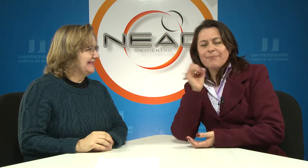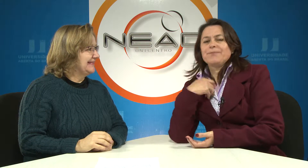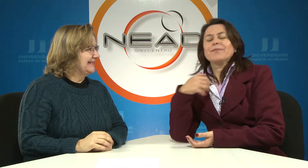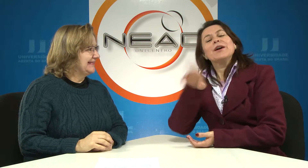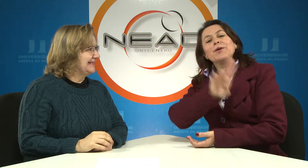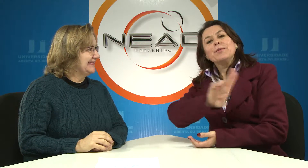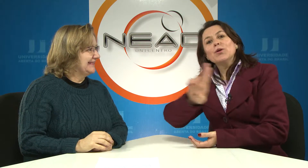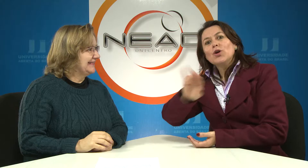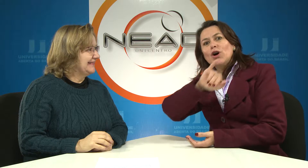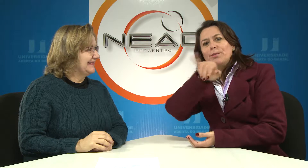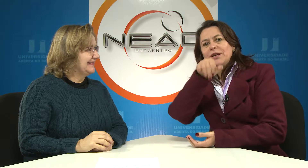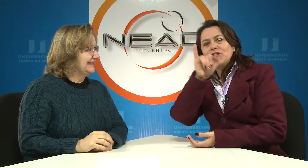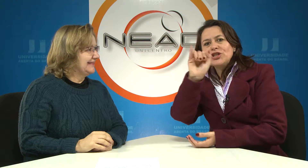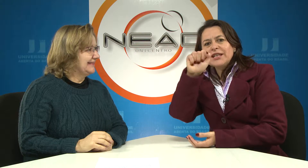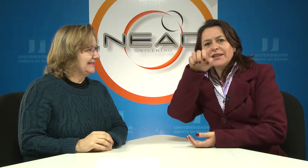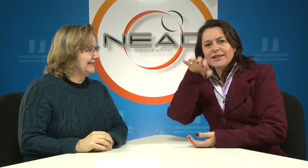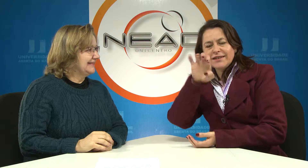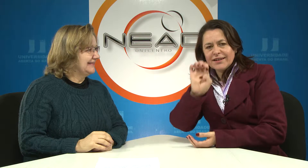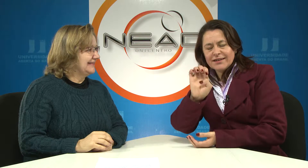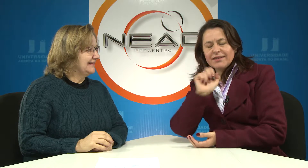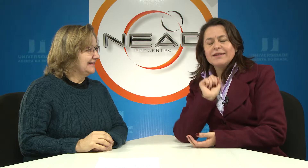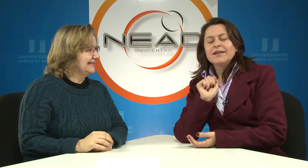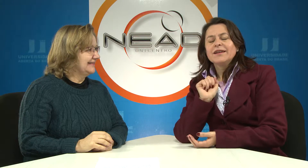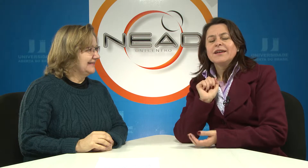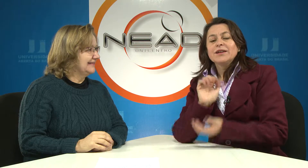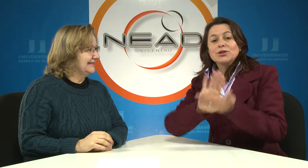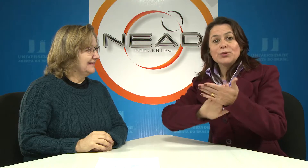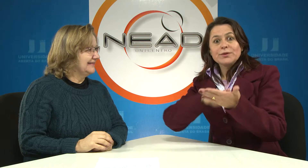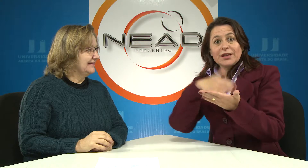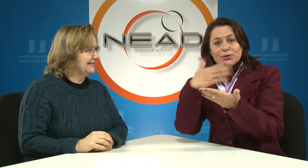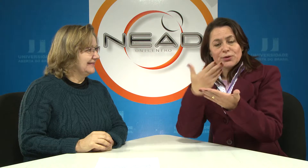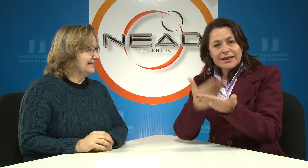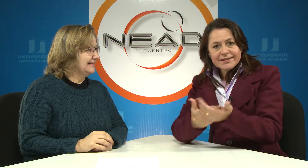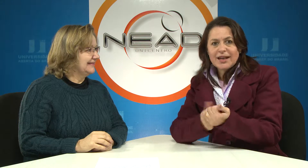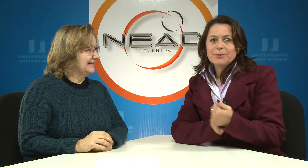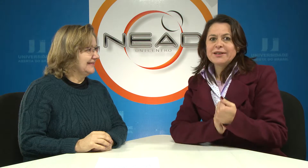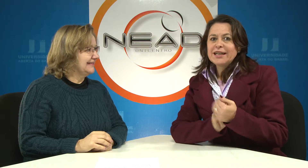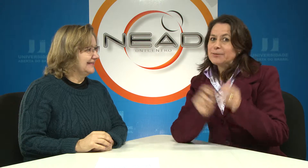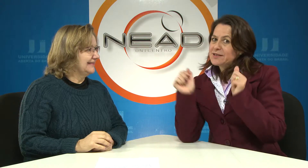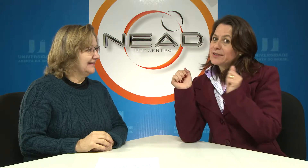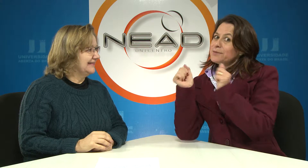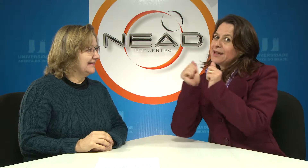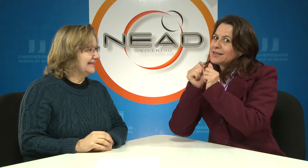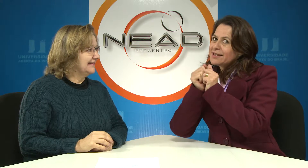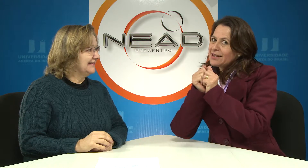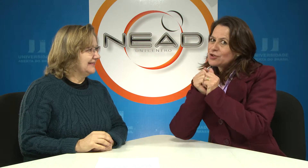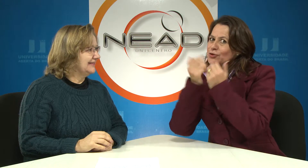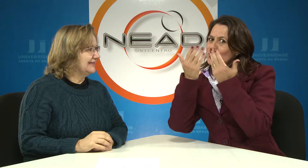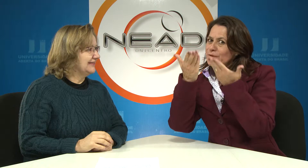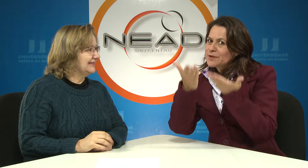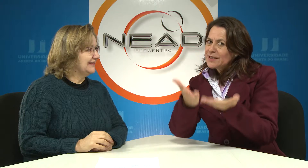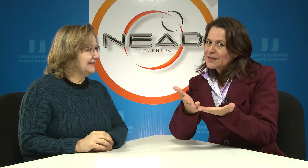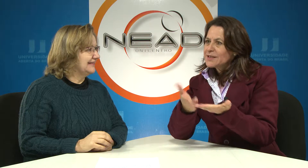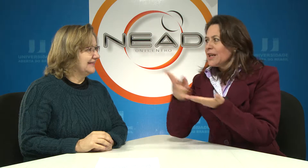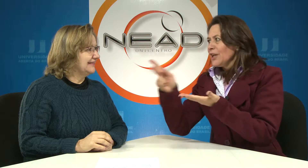Olá, meu nome é Giane. Sou tradutora e intérprete de Libras. Também estarei junto com vocês e